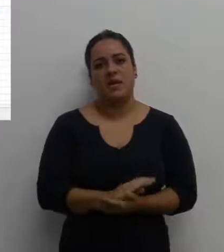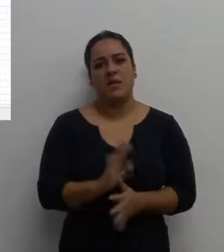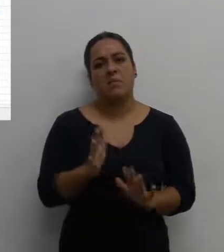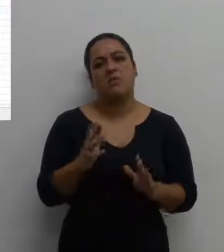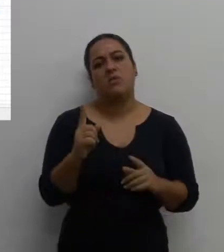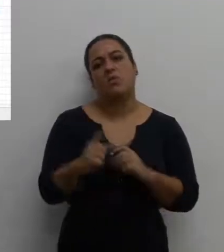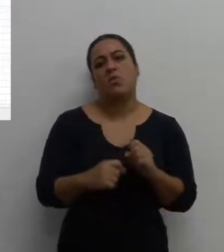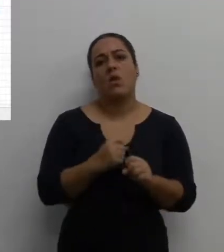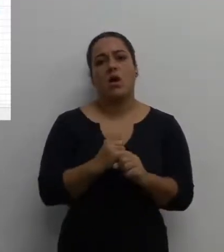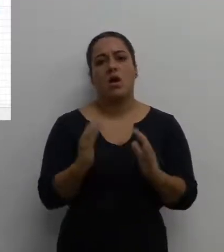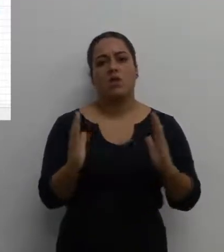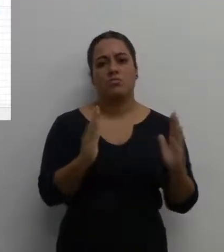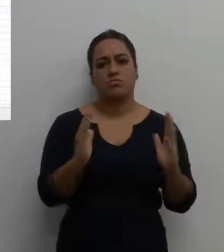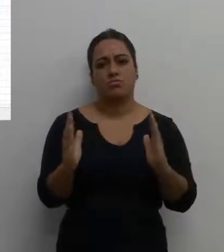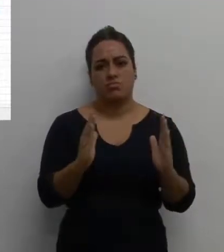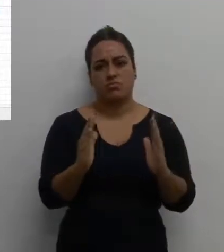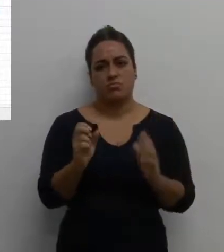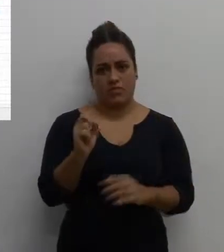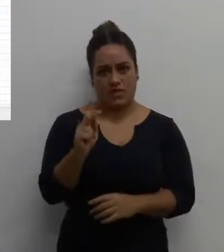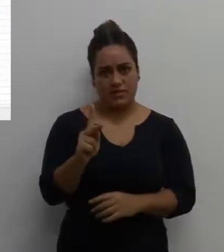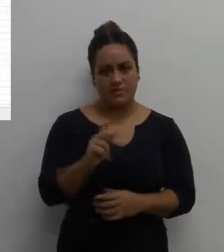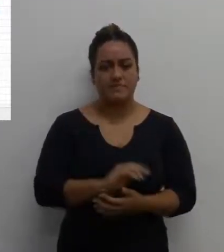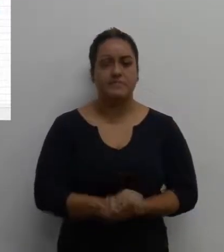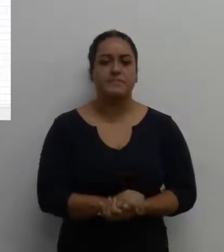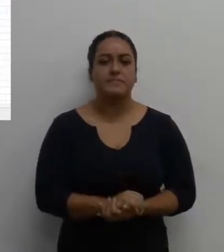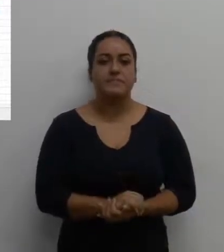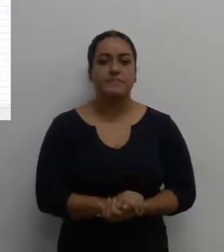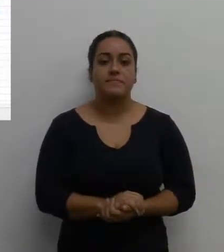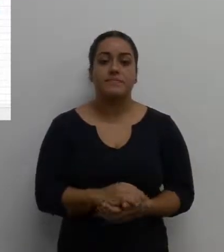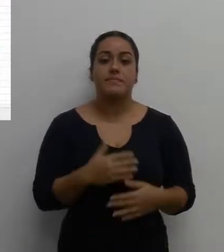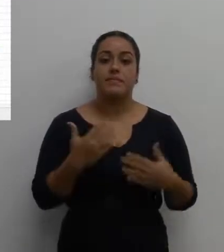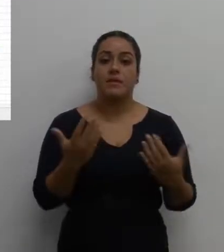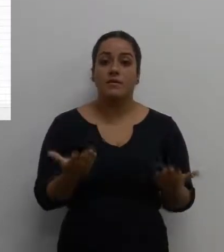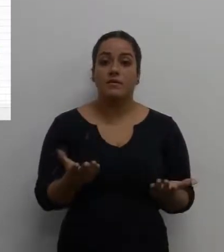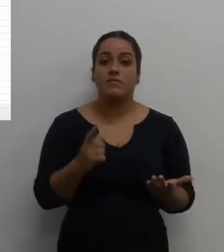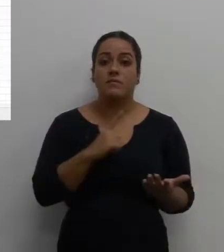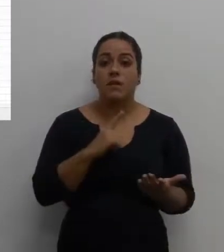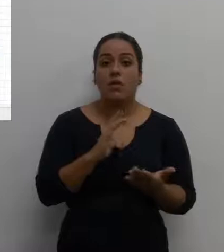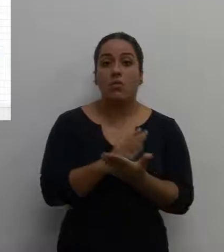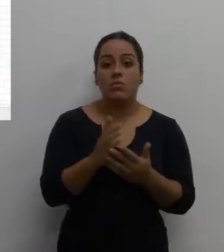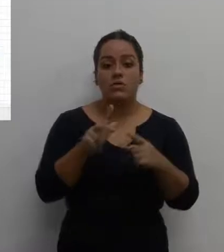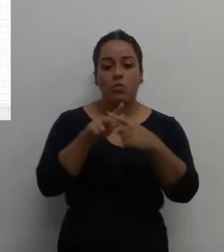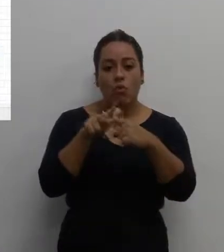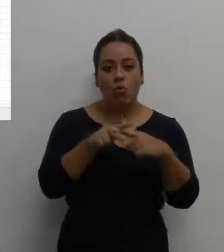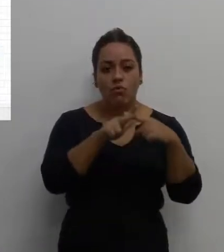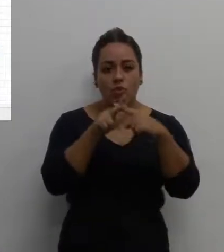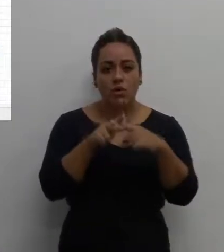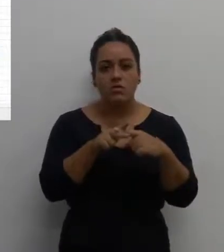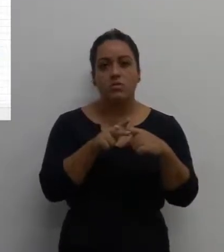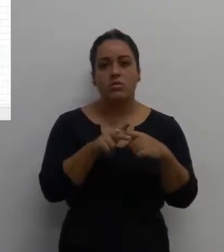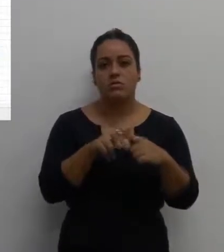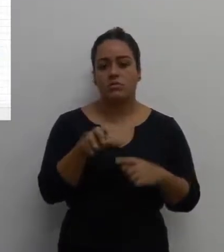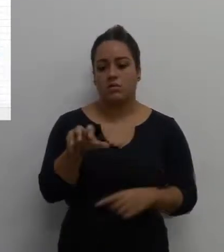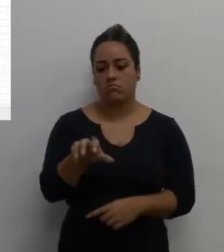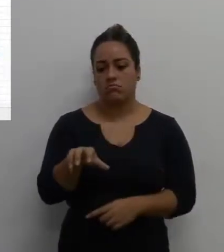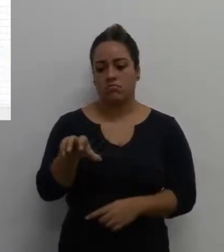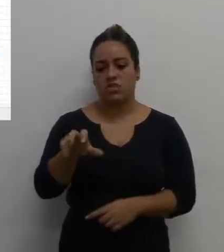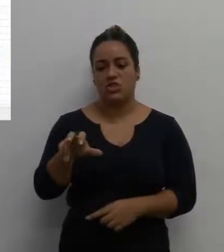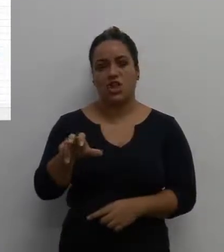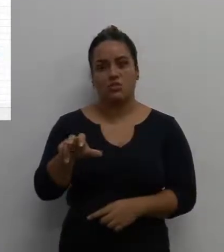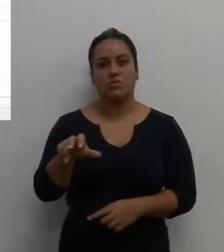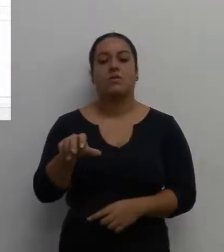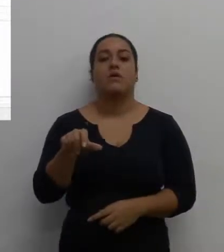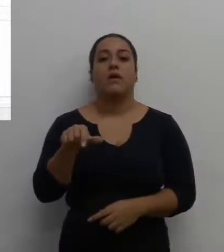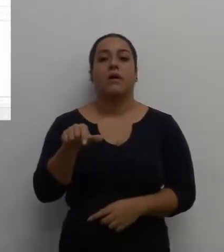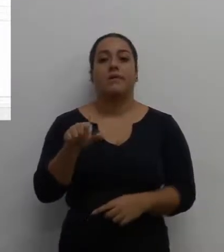ano, então. Então é uma despesa que eu considero que eu vou ter todo mês, ok? Então, mais algumas configurações. Botão